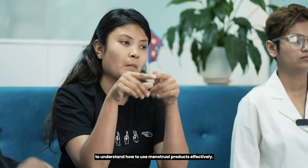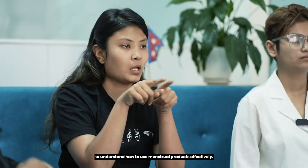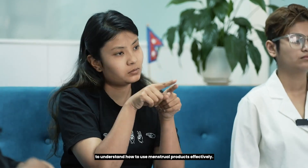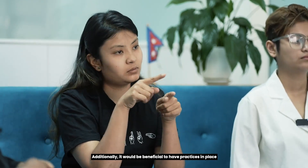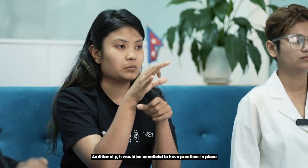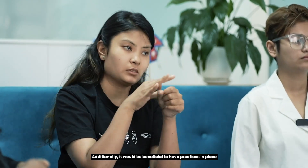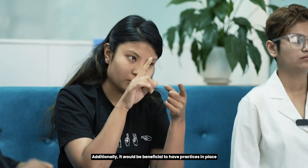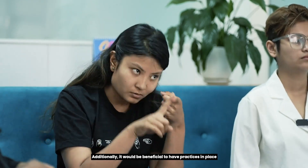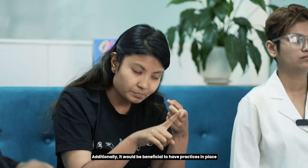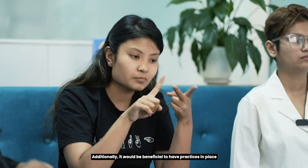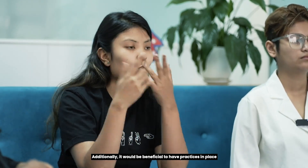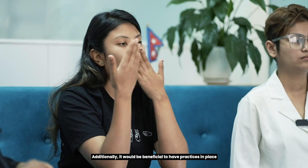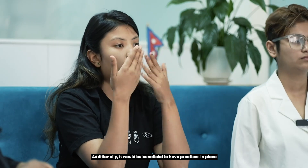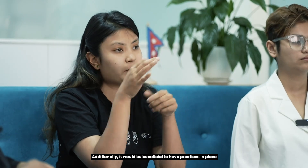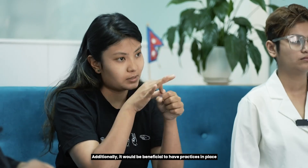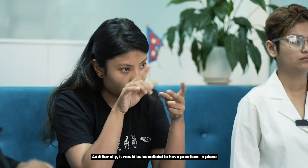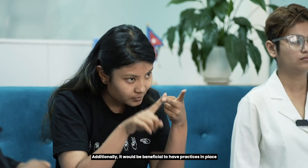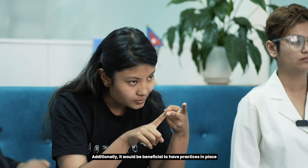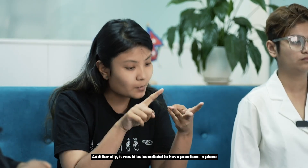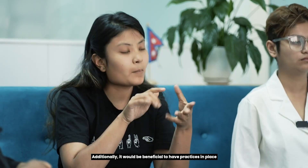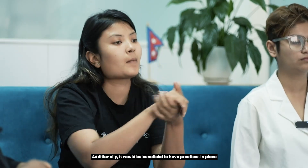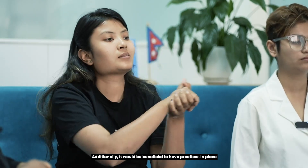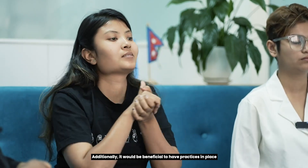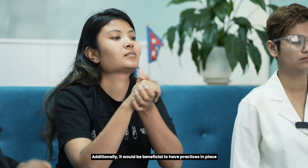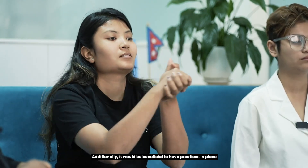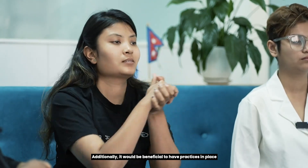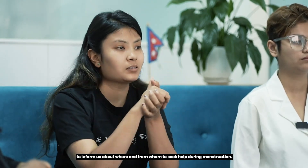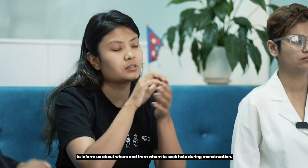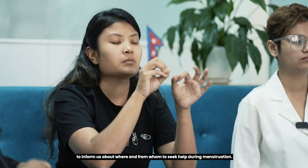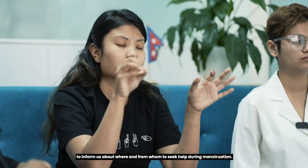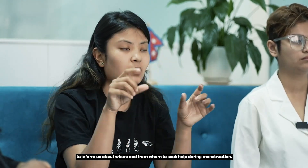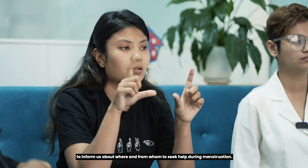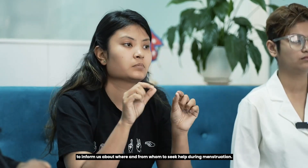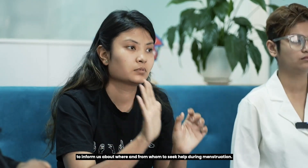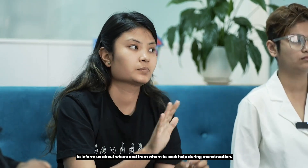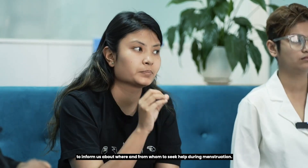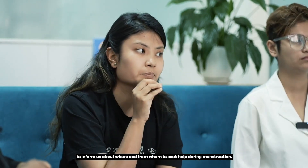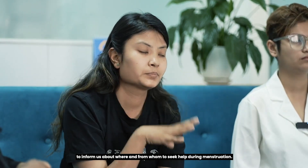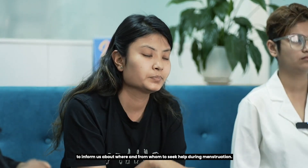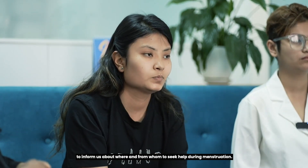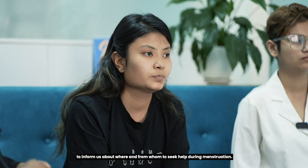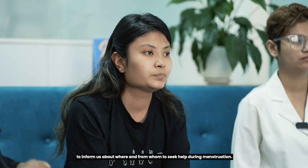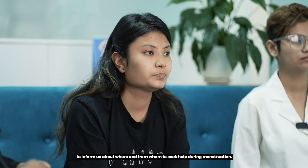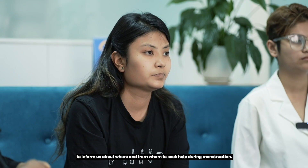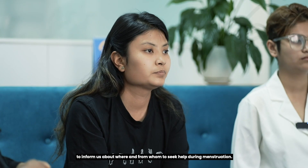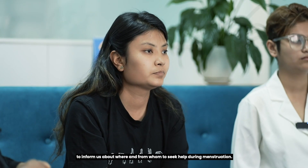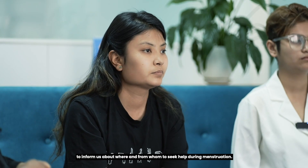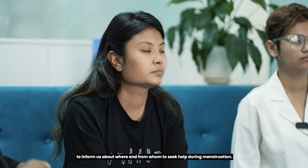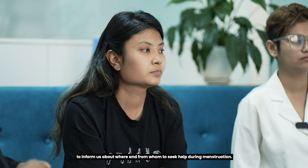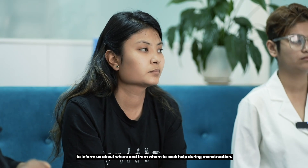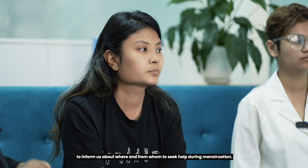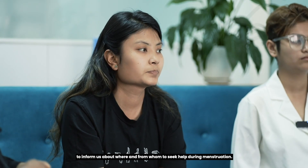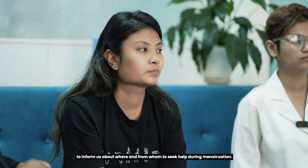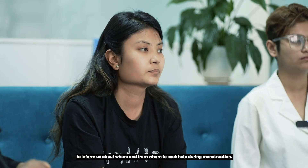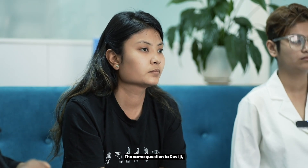यस्तो अवस्थामा चाहिँ कहाँ जाने, कस्तो समस्या भयो भने चाहिँ कतैतिर जाने भन्ने कुरा चाहिँ, यस्तो मैत्री बनाउनको लागि चाहिँ यस्तो एक्सपेक्टेसन